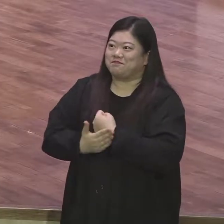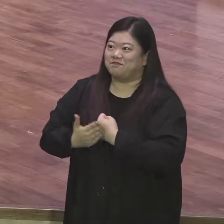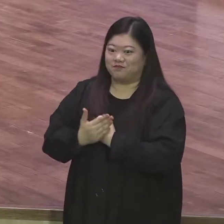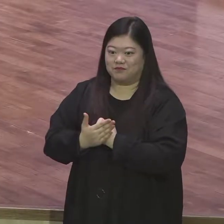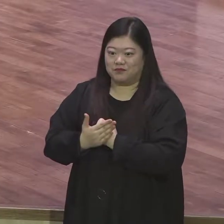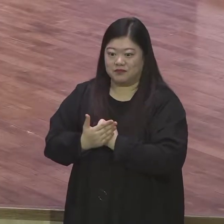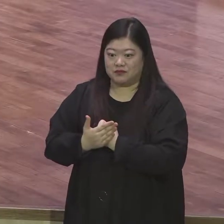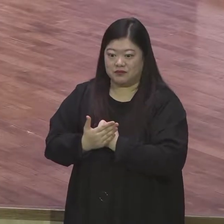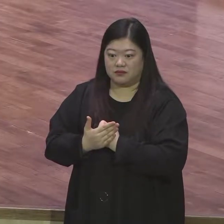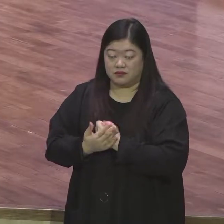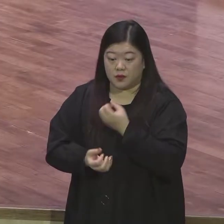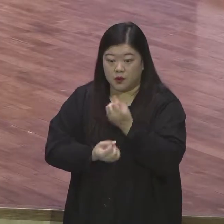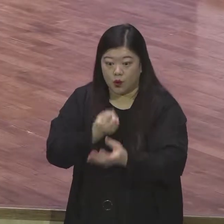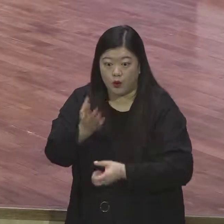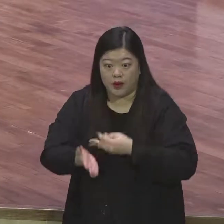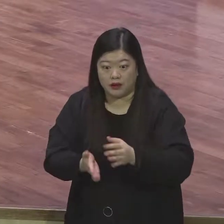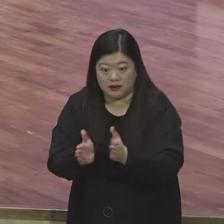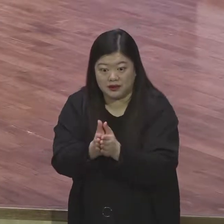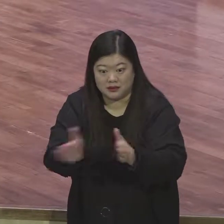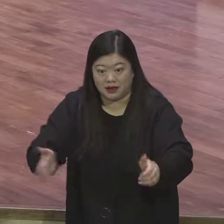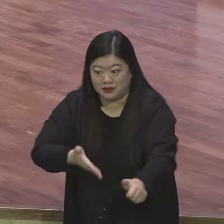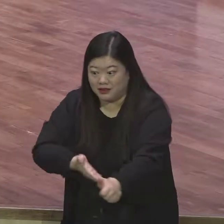주옵소서.